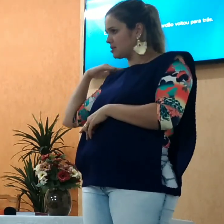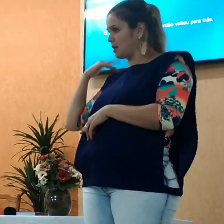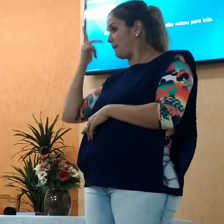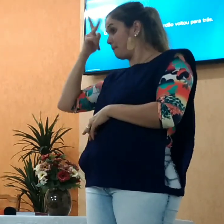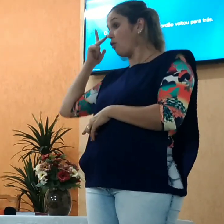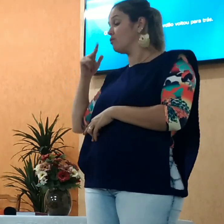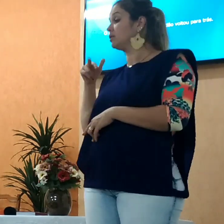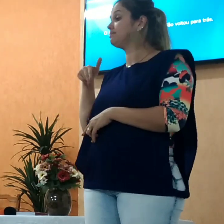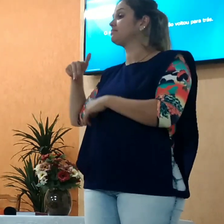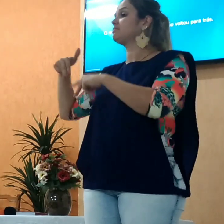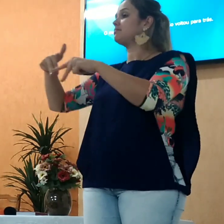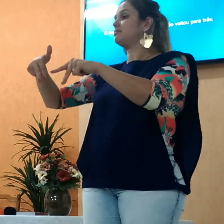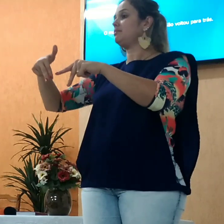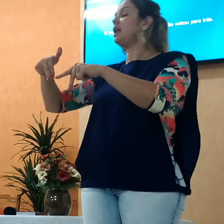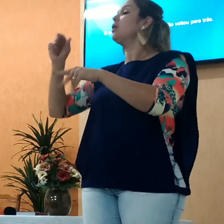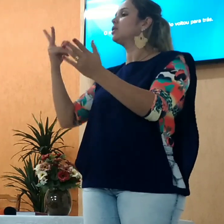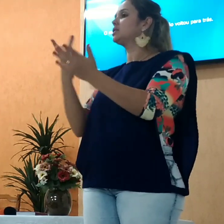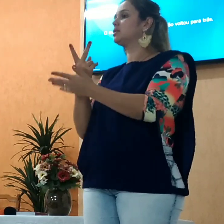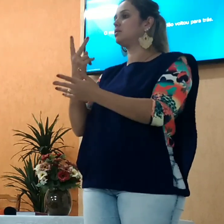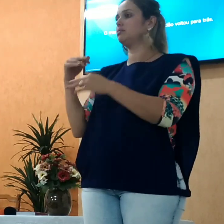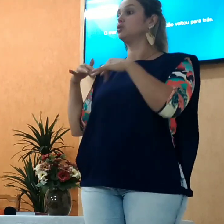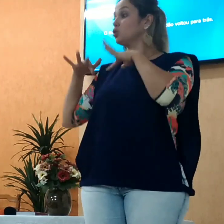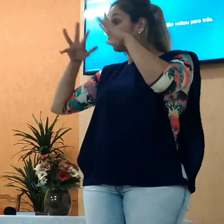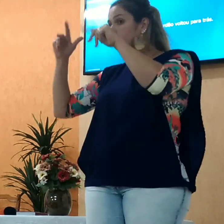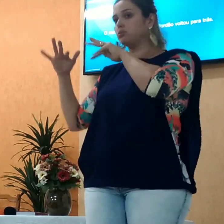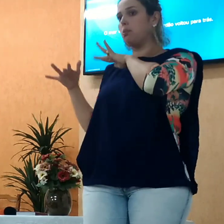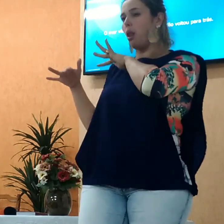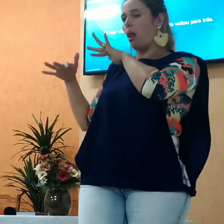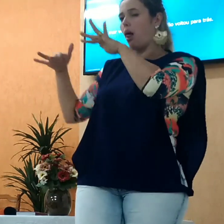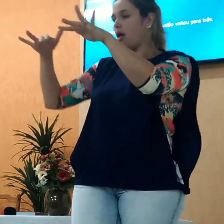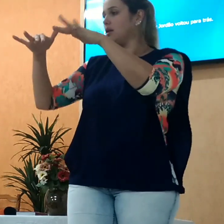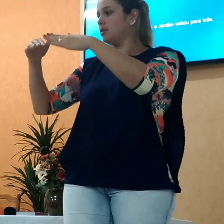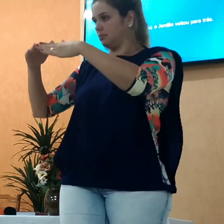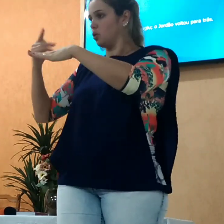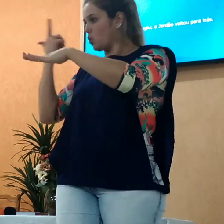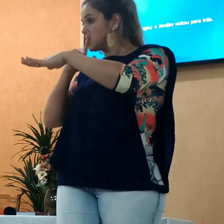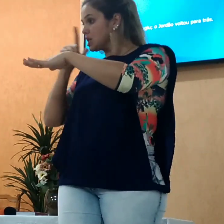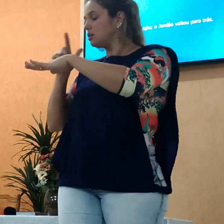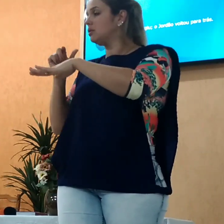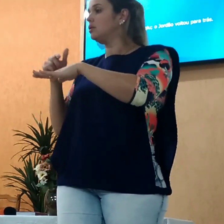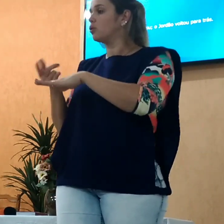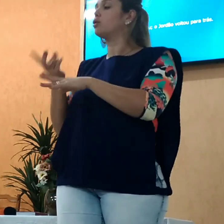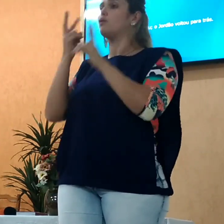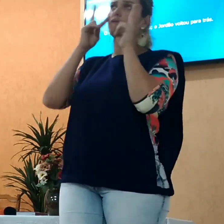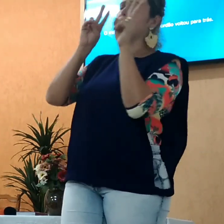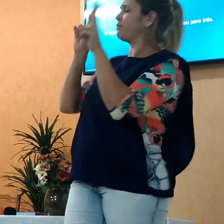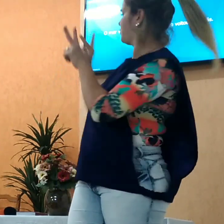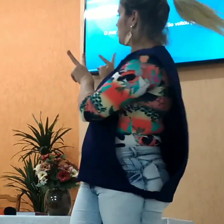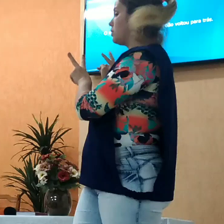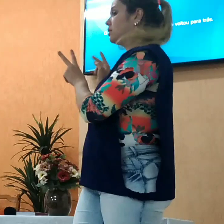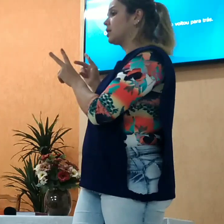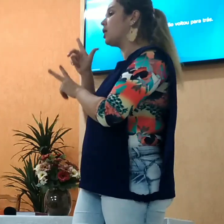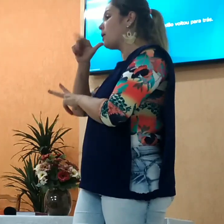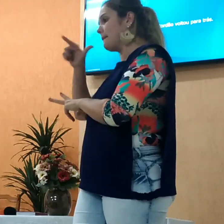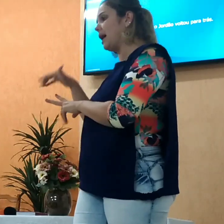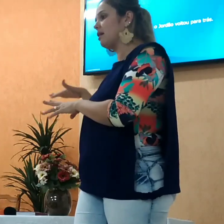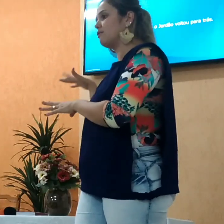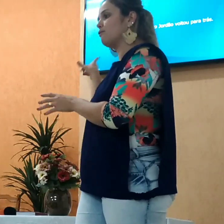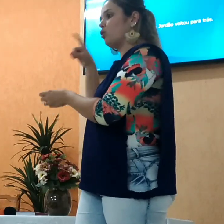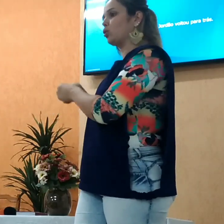mar novamente voltou para o seu lugar, engolindo todo aquele povo, massacrando e matando e jogando nas